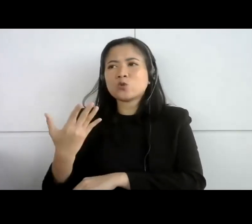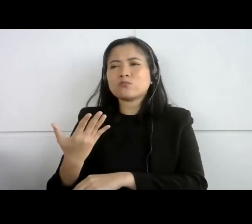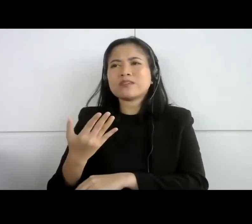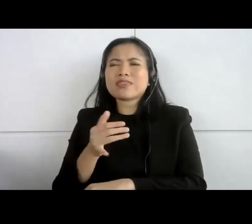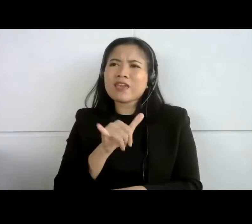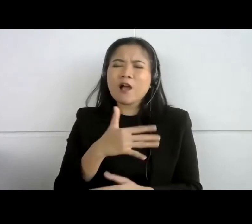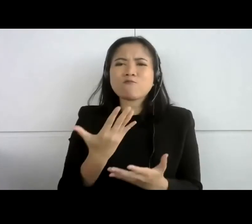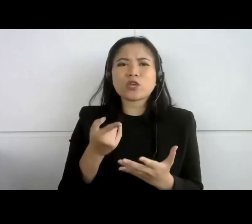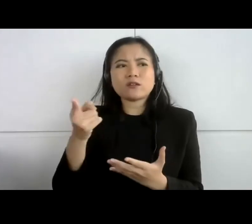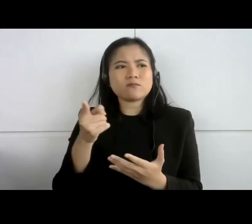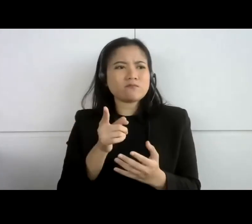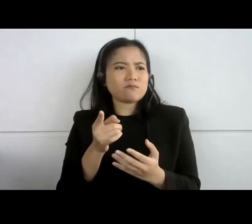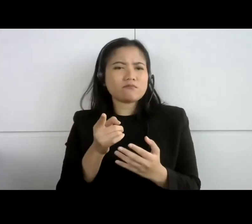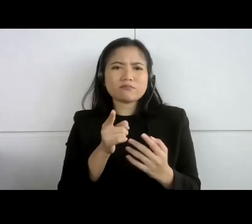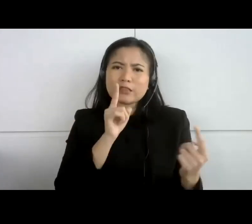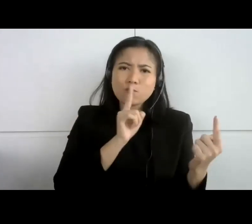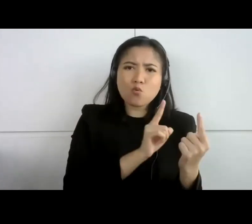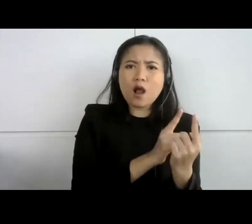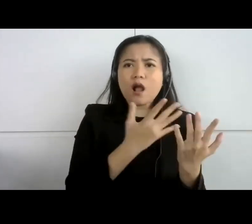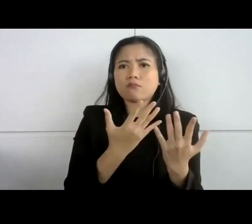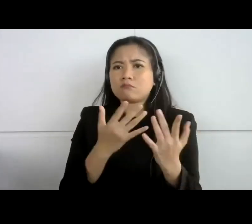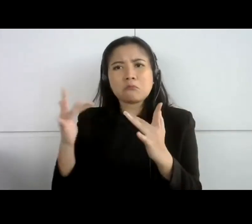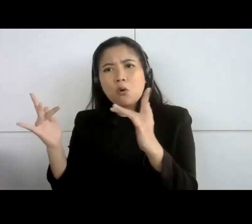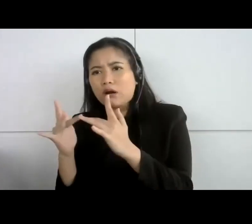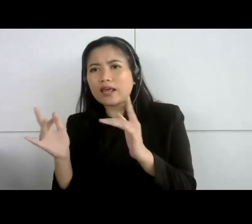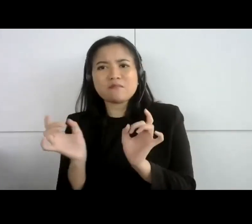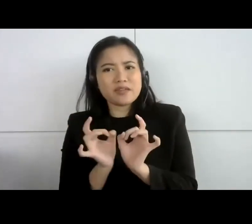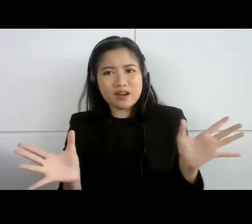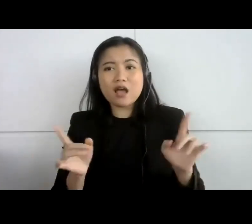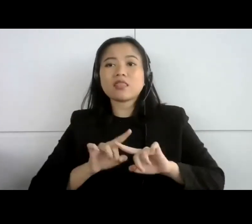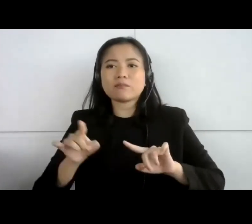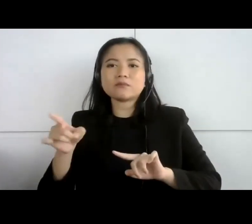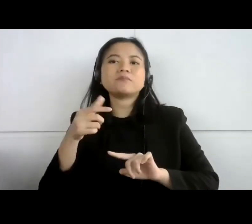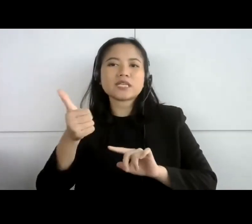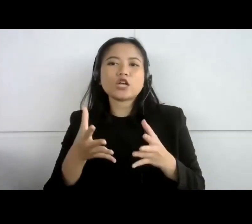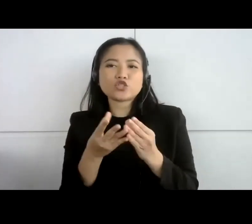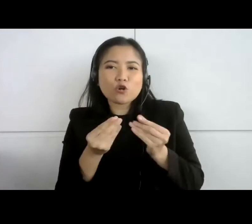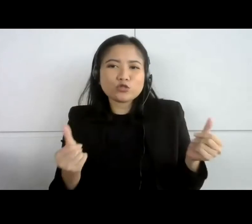yang dekat non tatap muka dengan tatap muka, tapi itu pun bisa diatasi demi